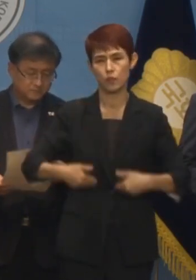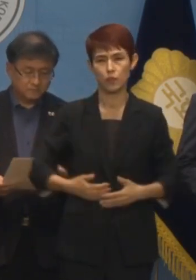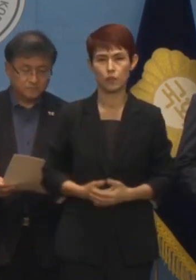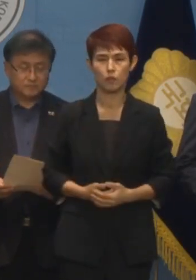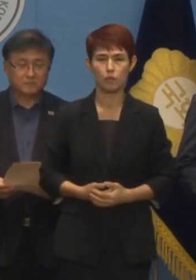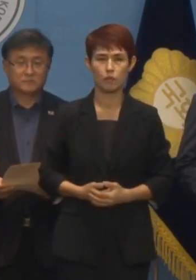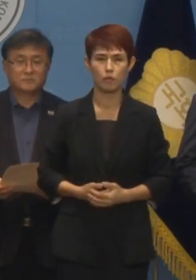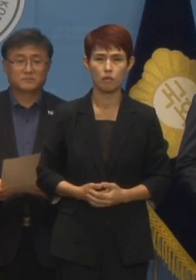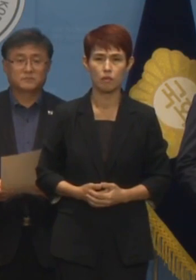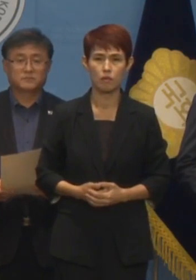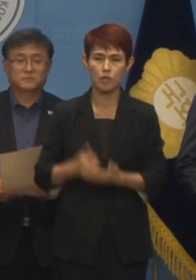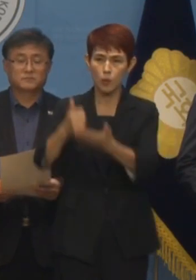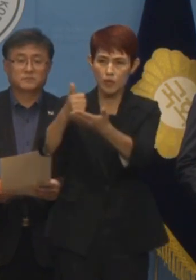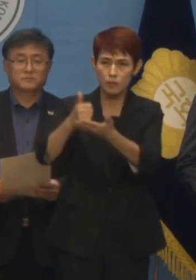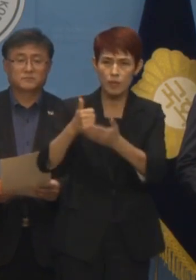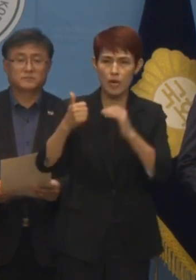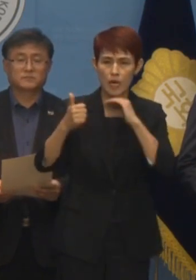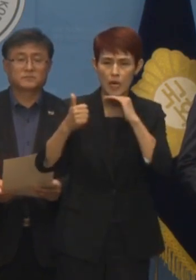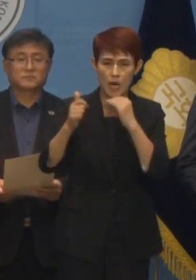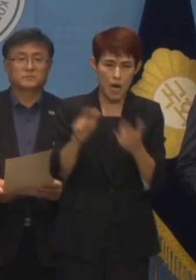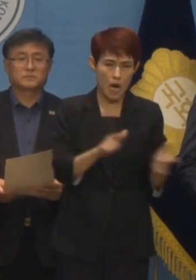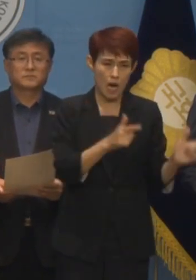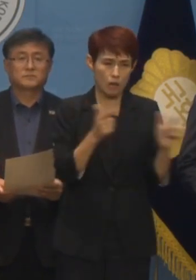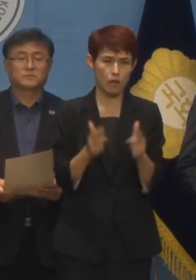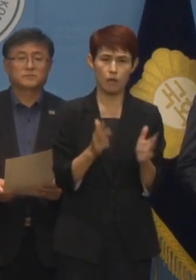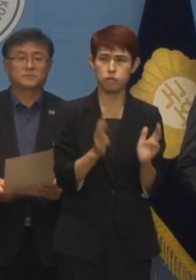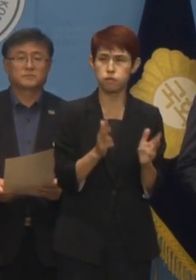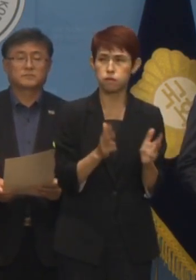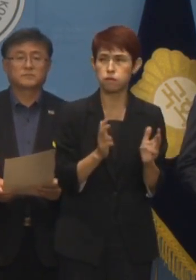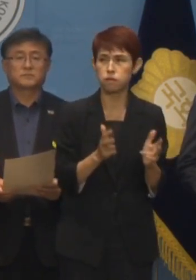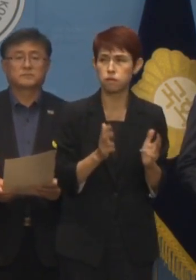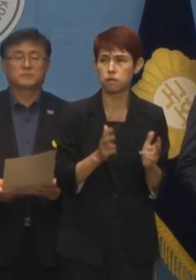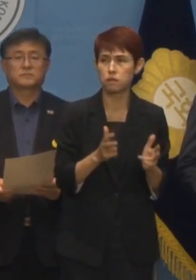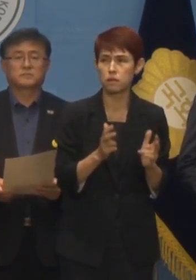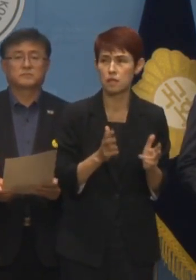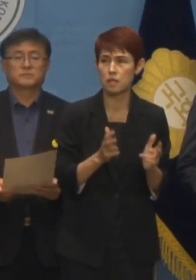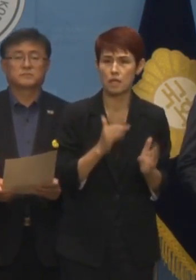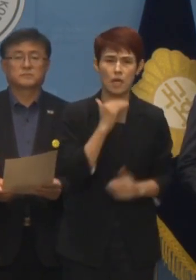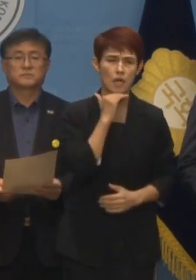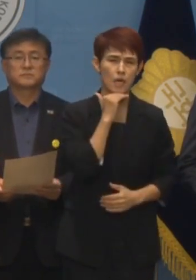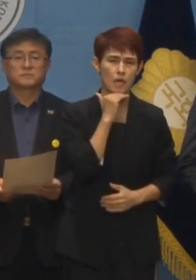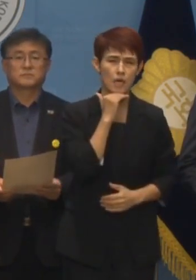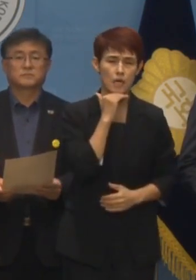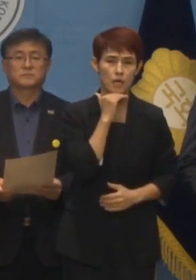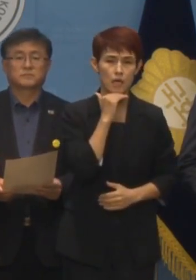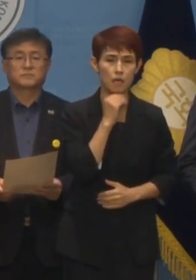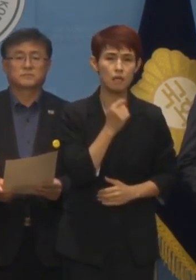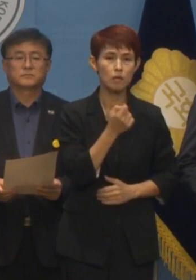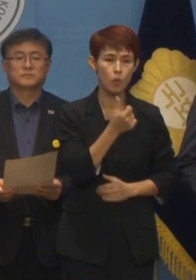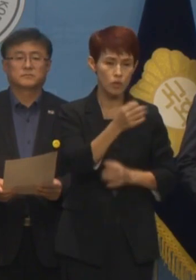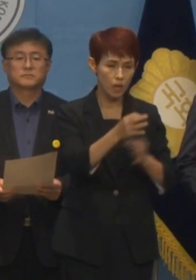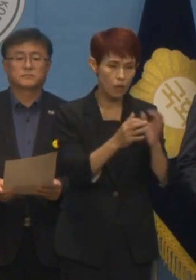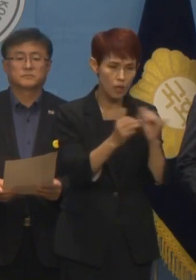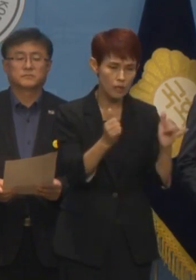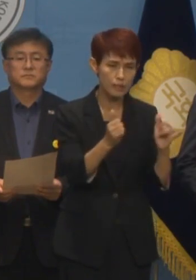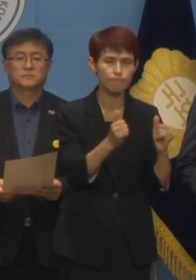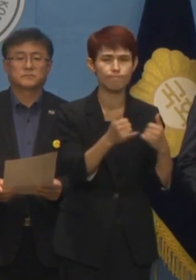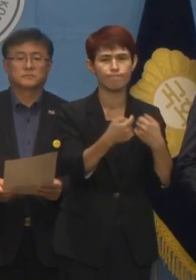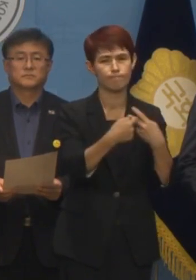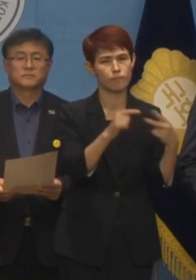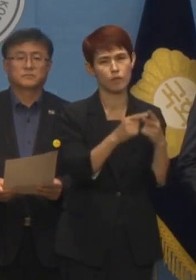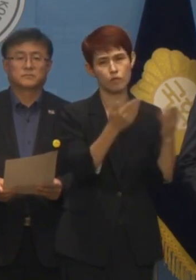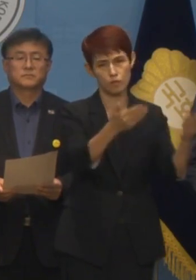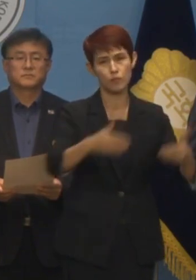오실지 모를 손님을 위해 하루 종일 냉방기를 가동하여 대기해야 하는 소상공인의 마음을 헤아려야